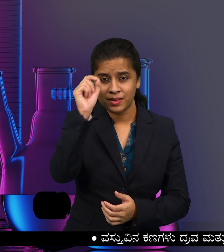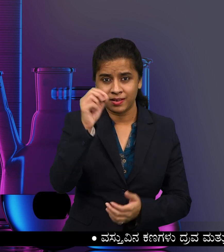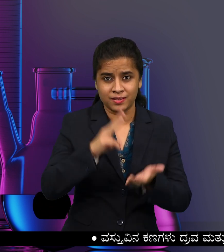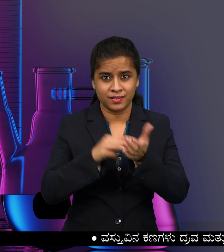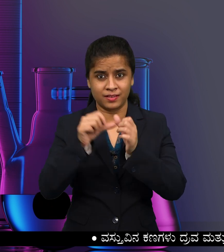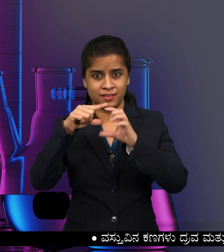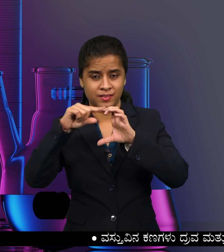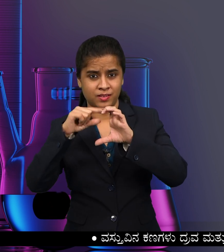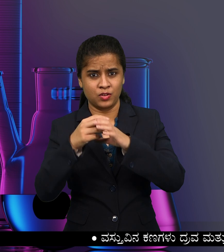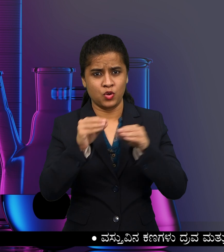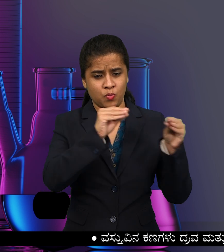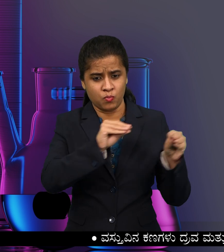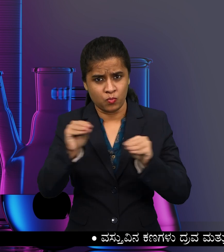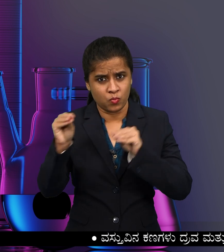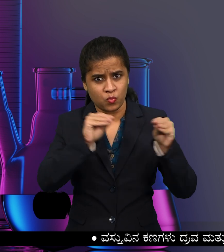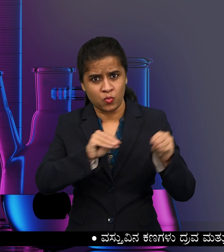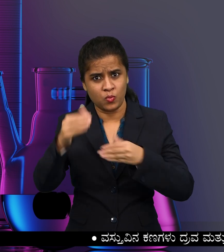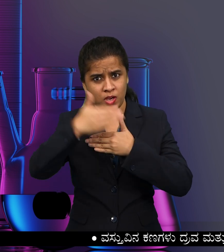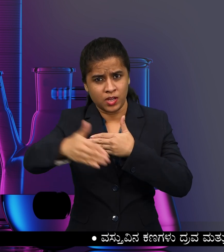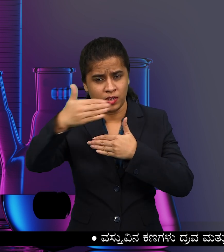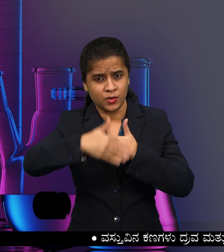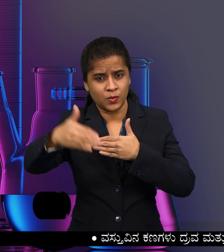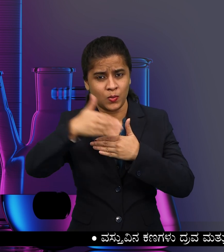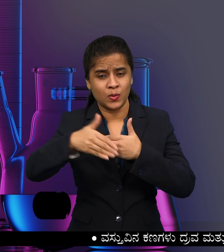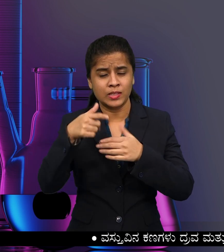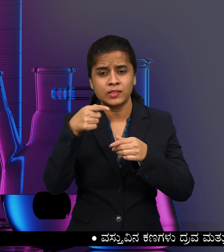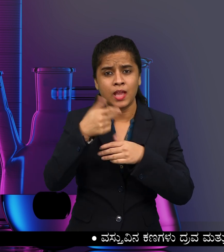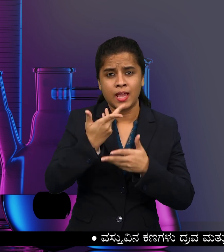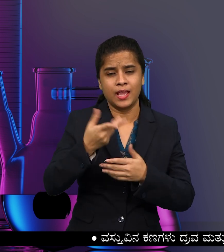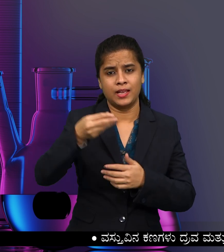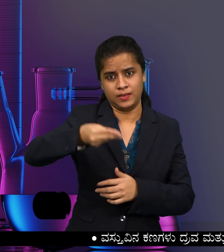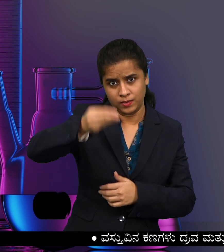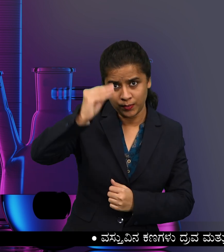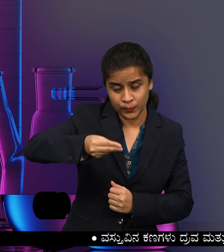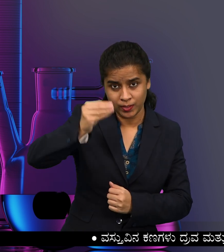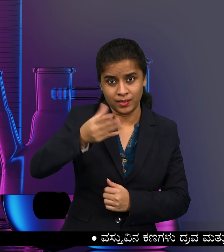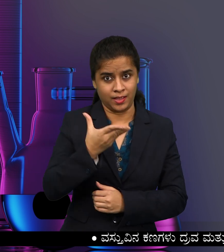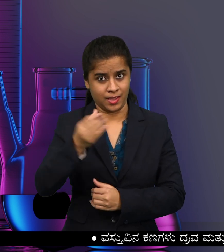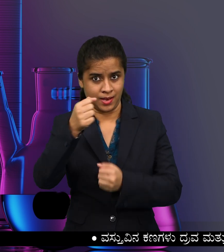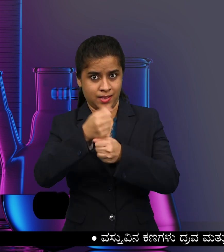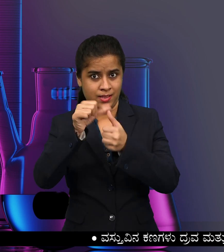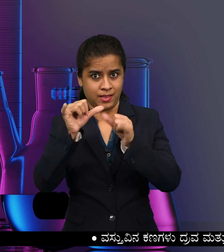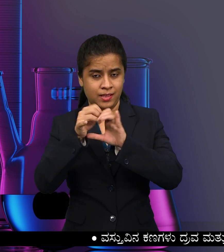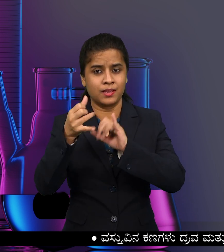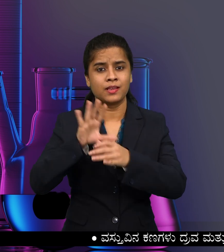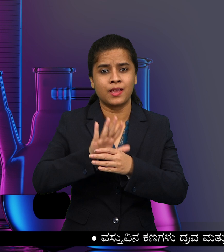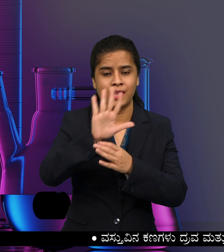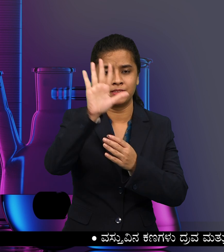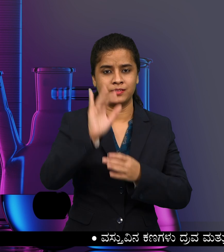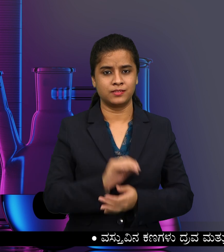ವಸ್ತುವಿನ ಕಣಗಳು ದ್ರವ ಮತ್ತು ಅನಿಲಗಳಲ್ಲಿ ನಿರಂತರವಾಗಿ ಚಲಿಸುತ್ತವೆ.